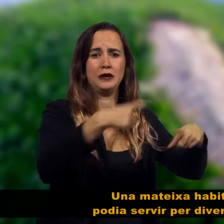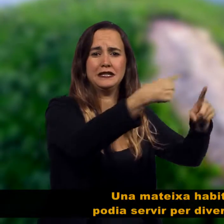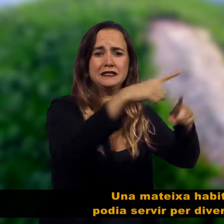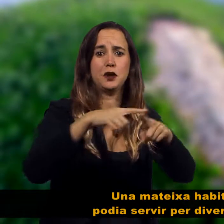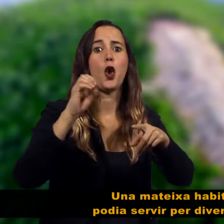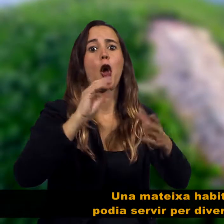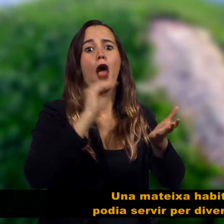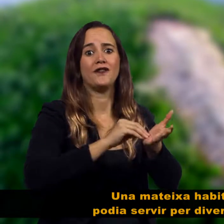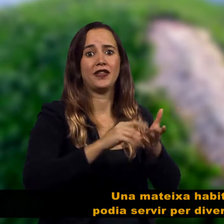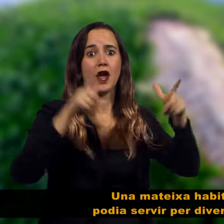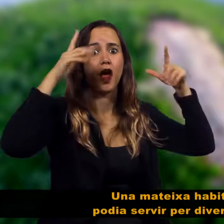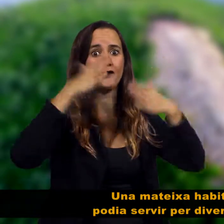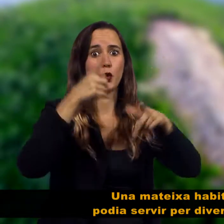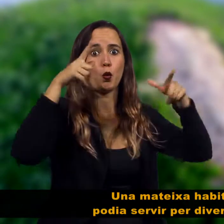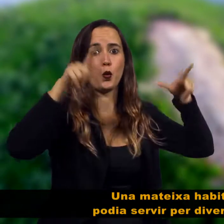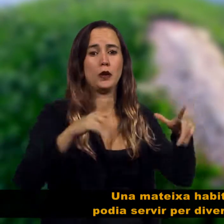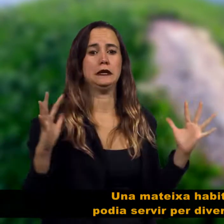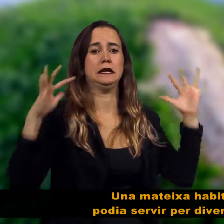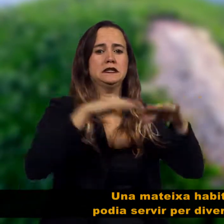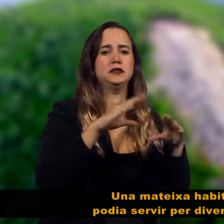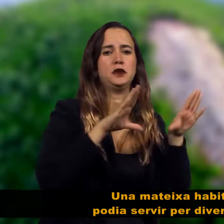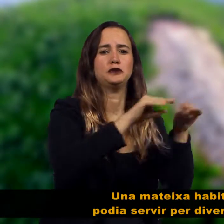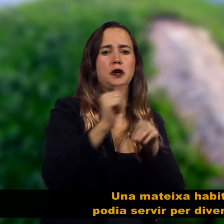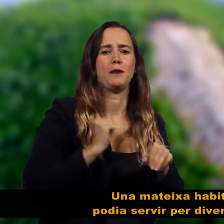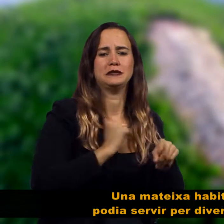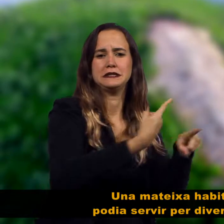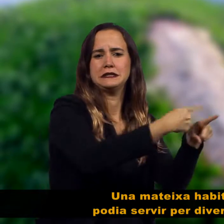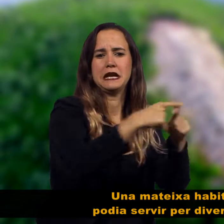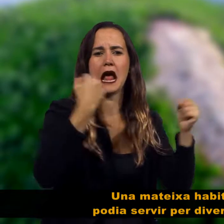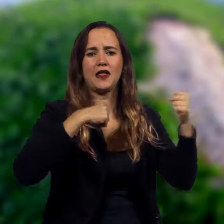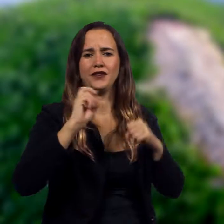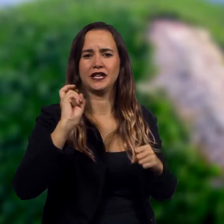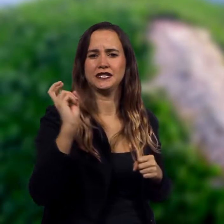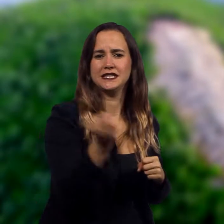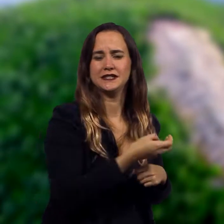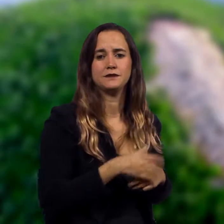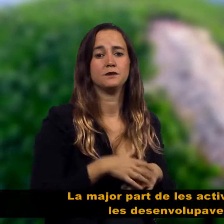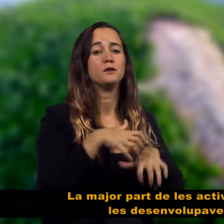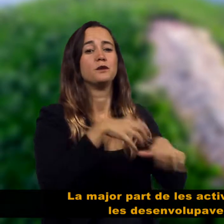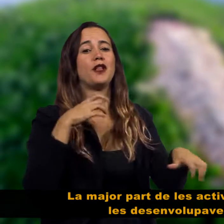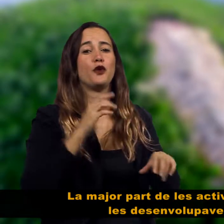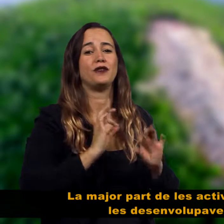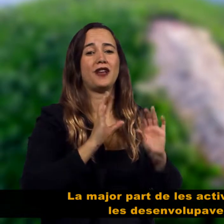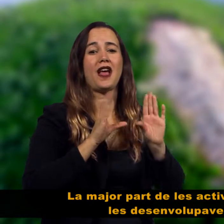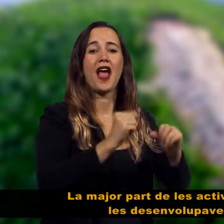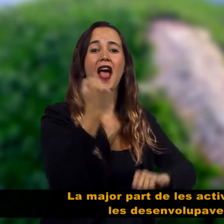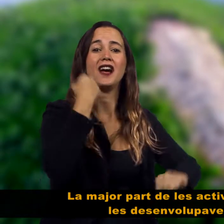de les activitats domèstiques les desenvolupaven les dones, que s'encarregaven també dels infants i els ancians.